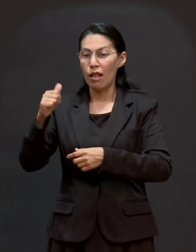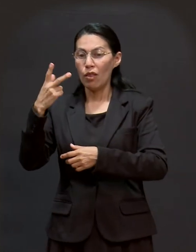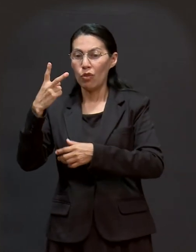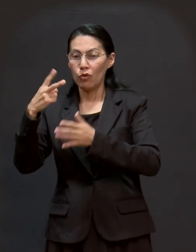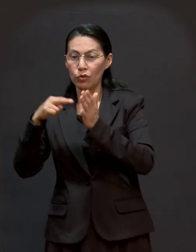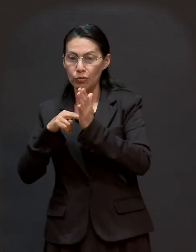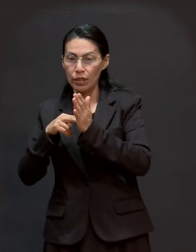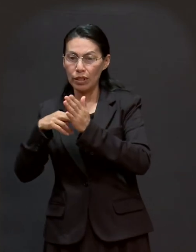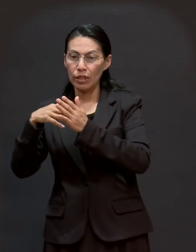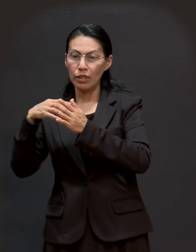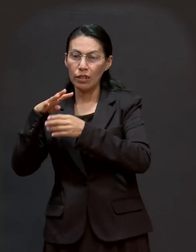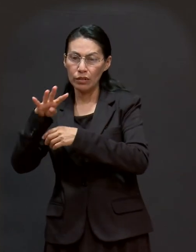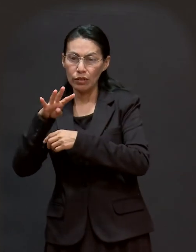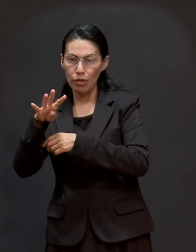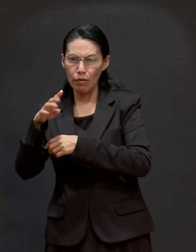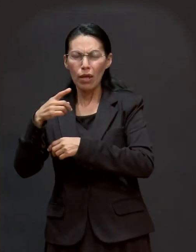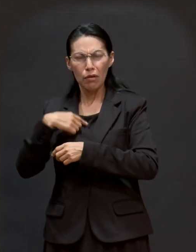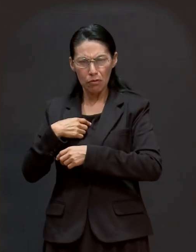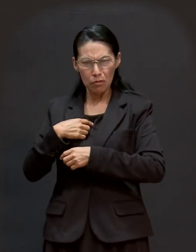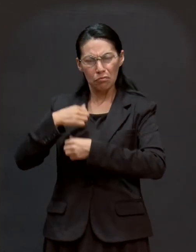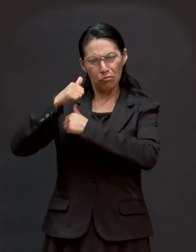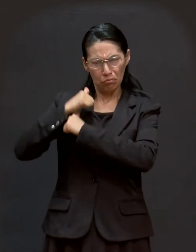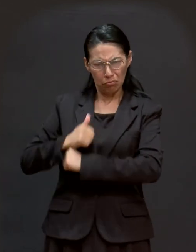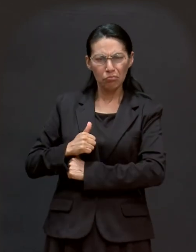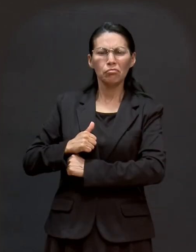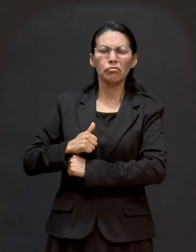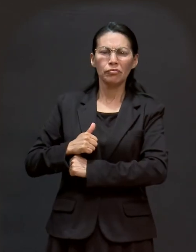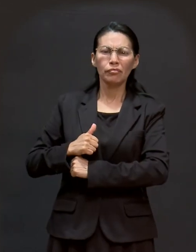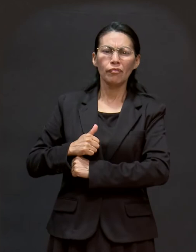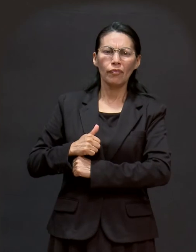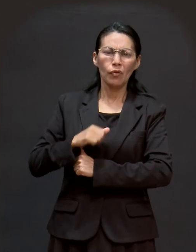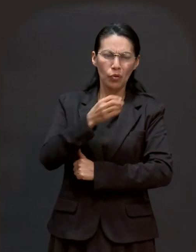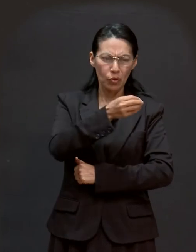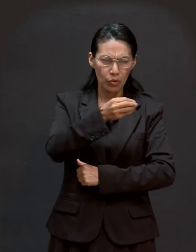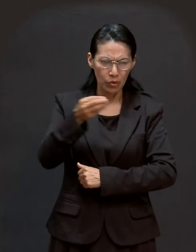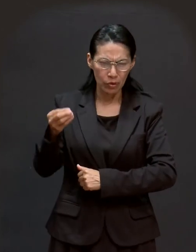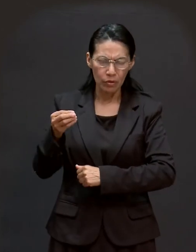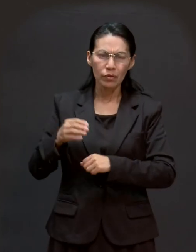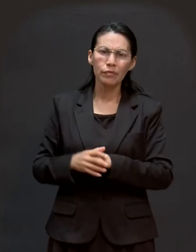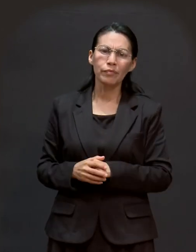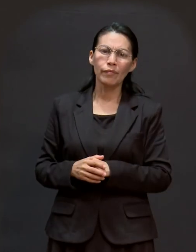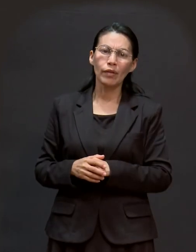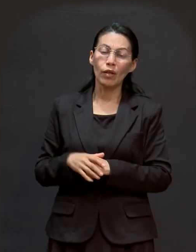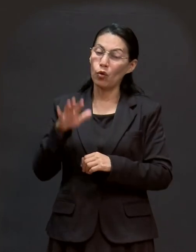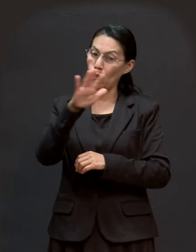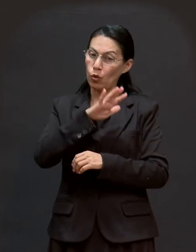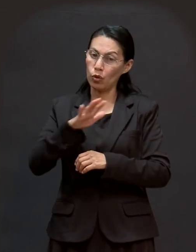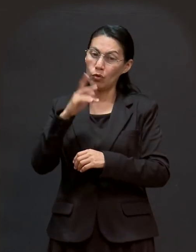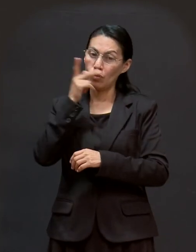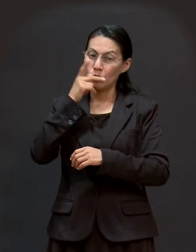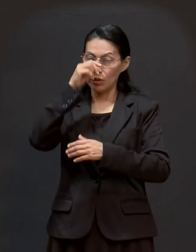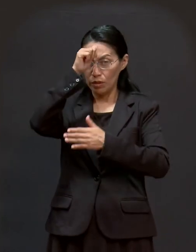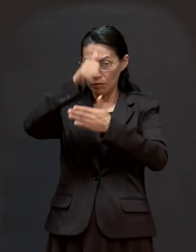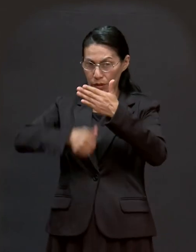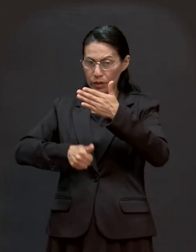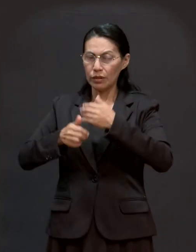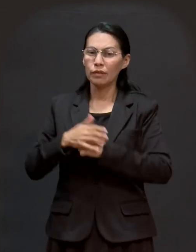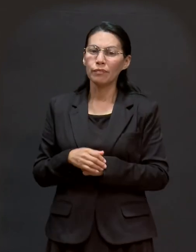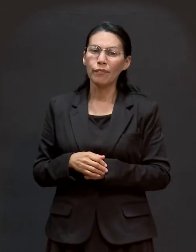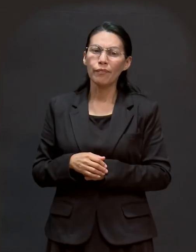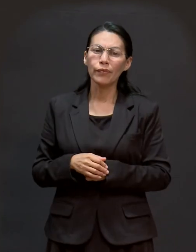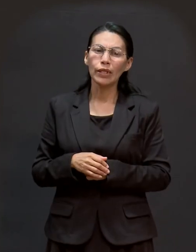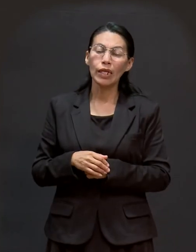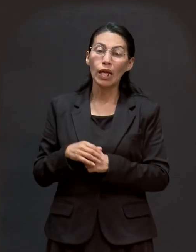2019 todos los años era el responsable de hacer esa coordinación y el hotel siempre proveía una comida para los